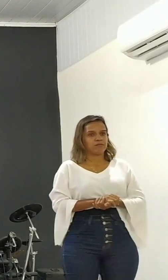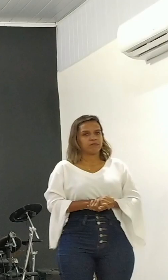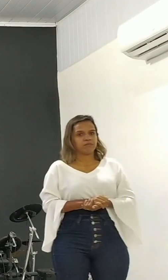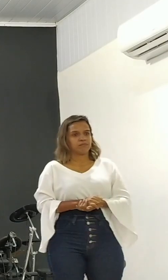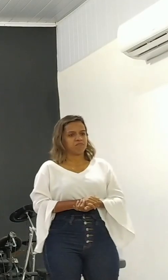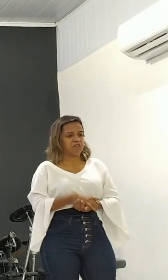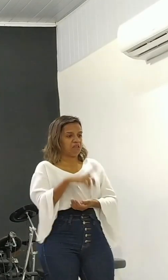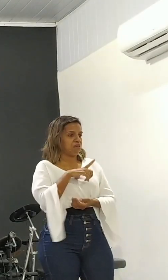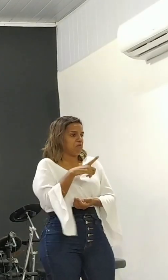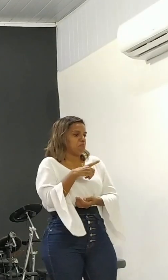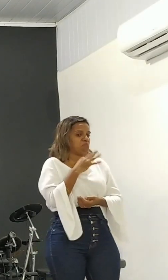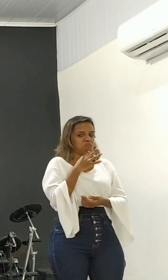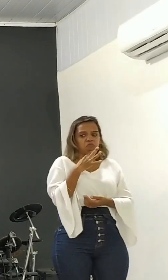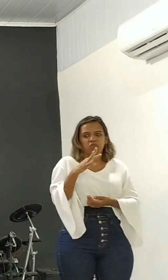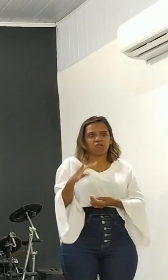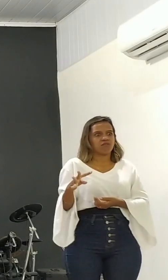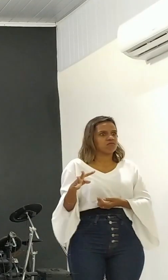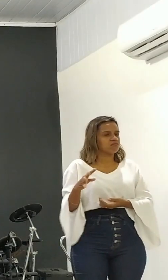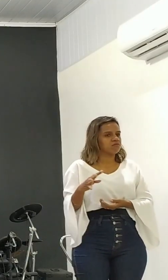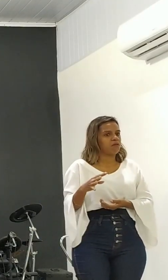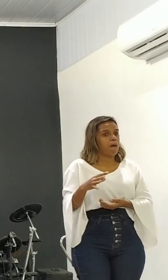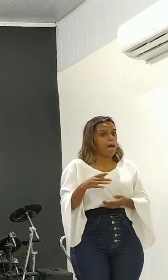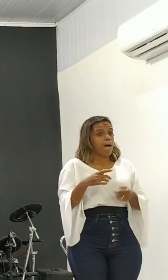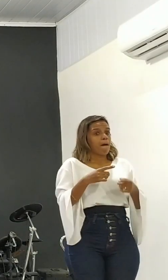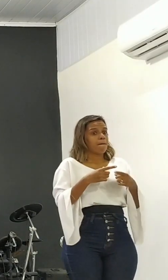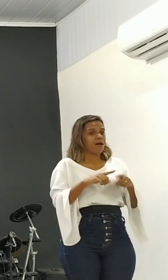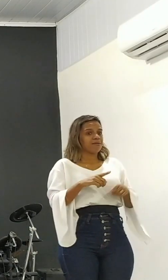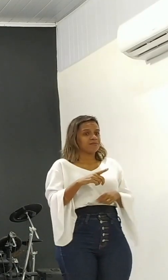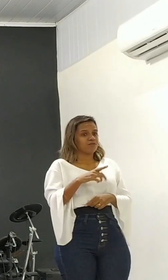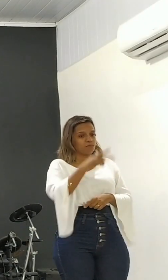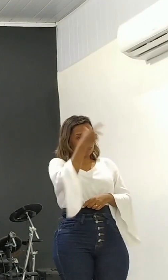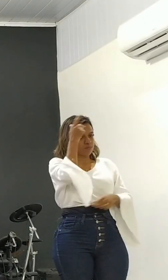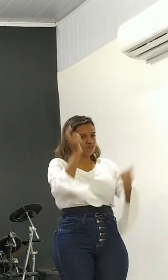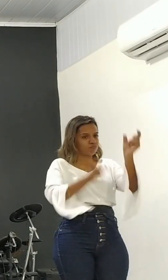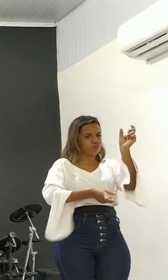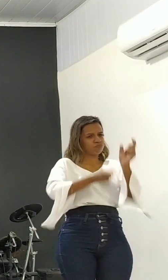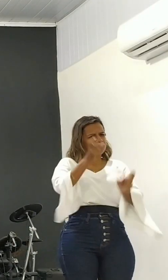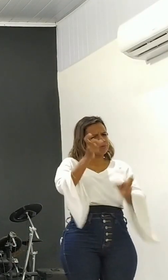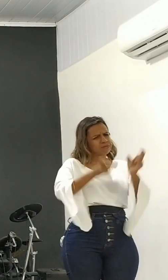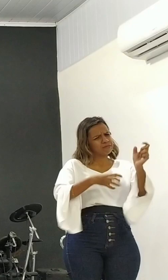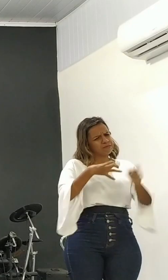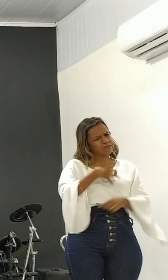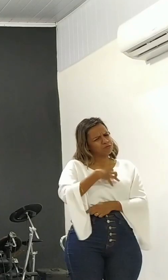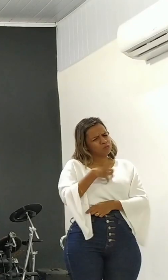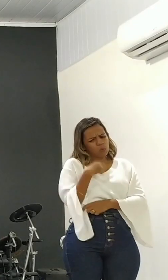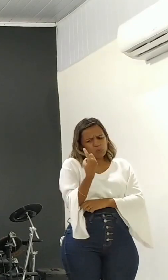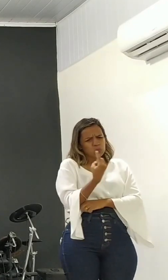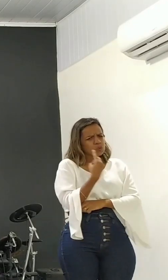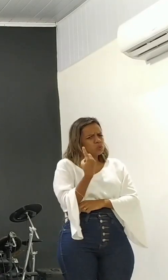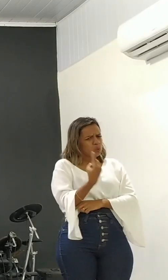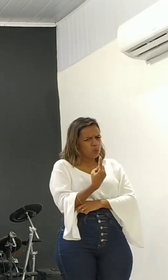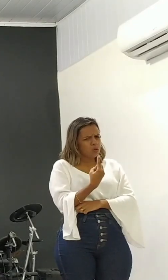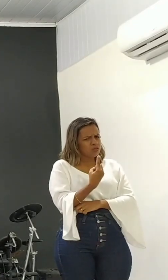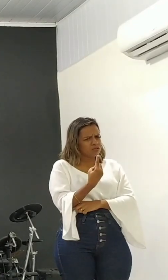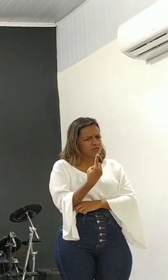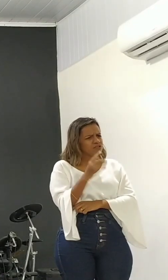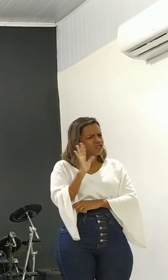aqui que eu nem conheço, mas as pessoas estão se sentindo só. Já parou para pensar nisso?